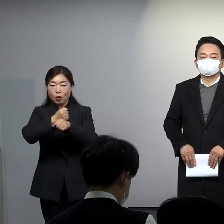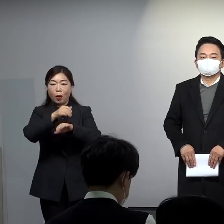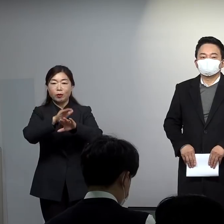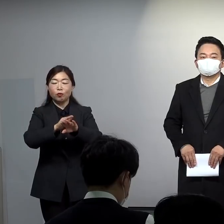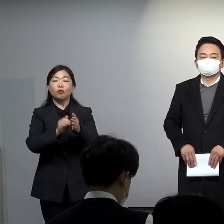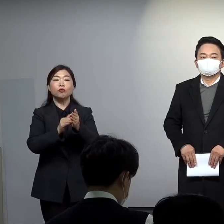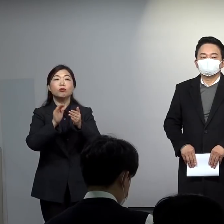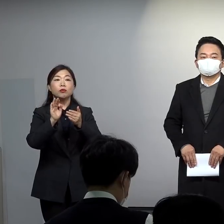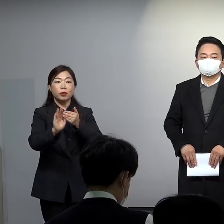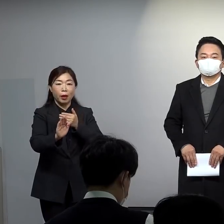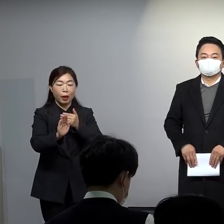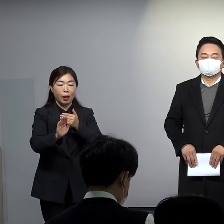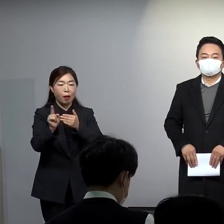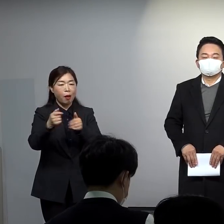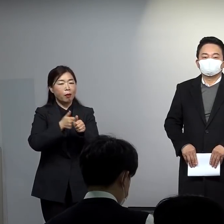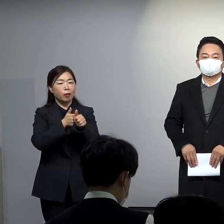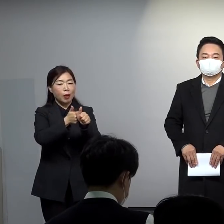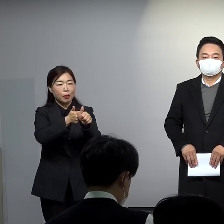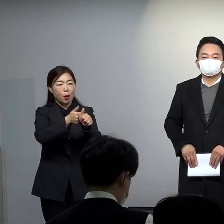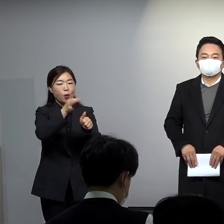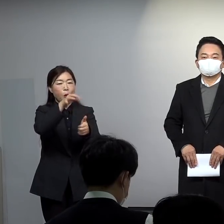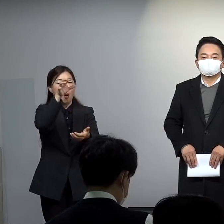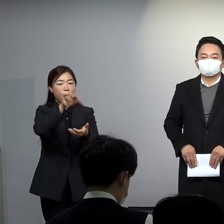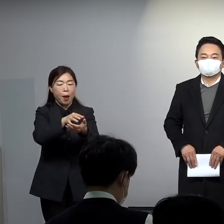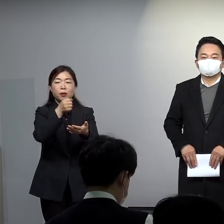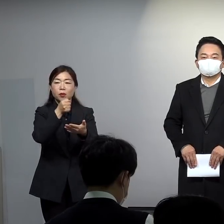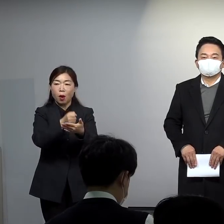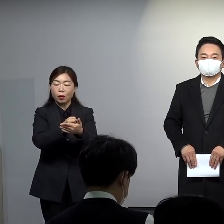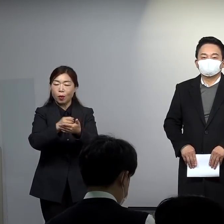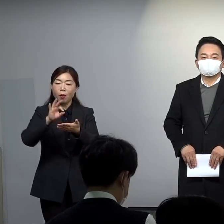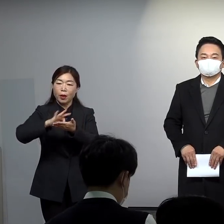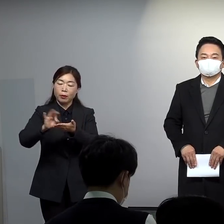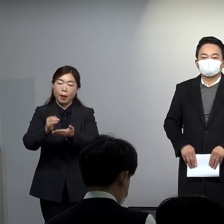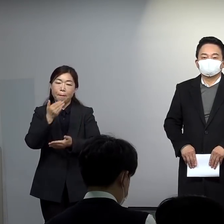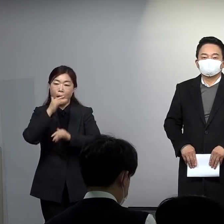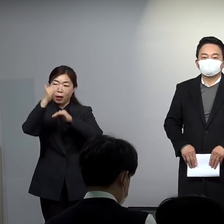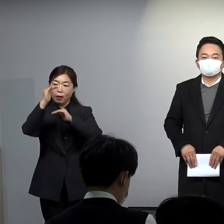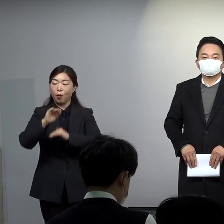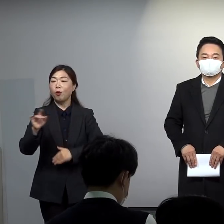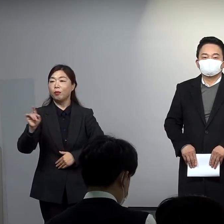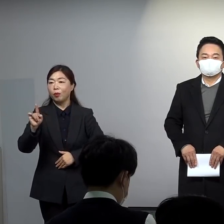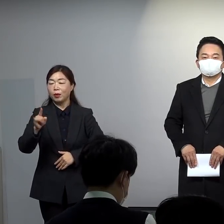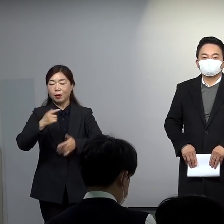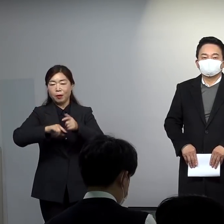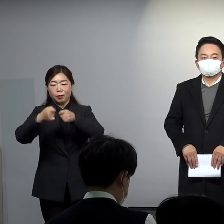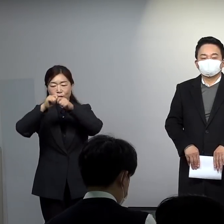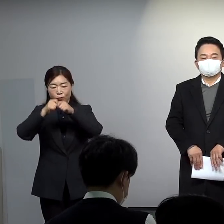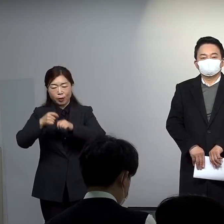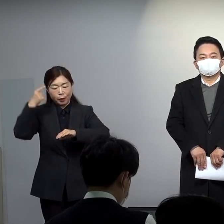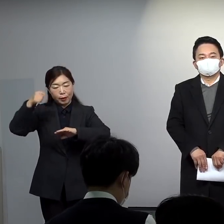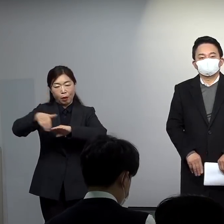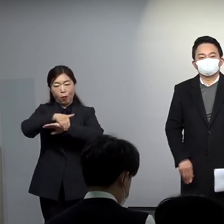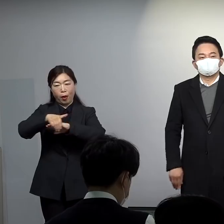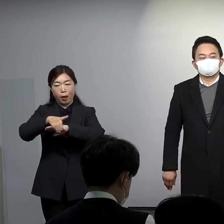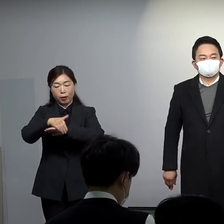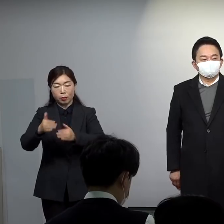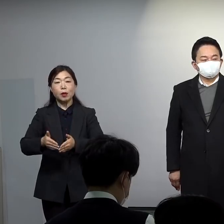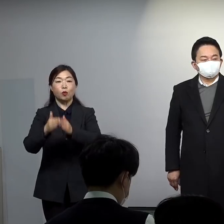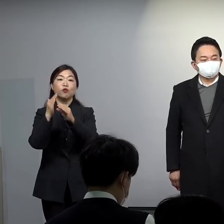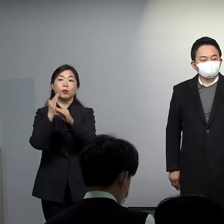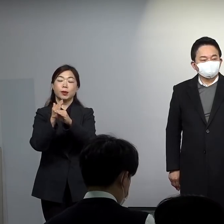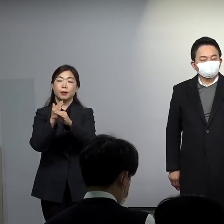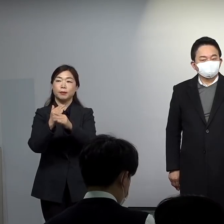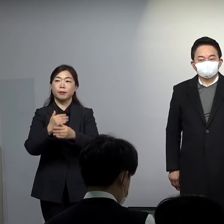상태에서 거기에 따라서 액수도 정하고 또 쓸 수 있는 내용들도 정교하게 설계를 진행을 하고 있는 겁니다.